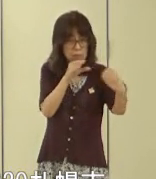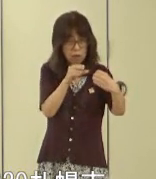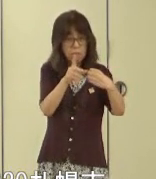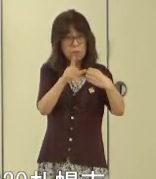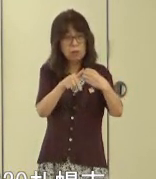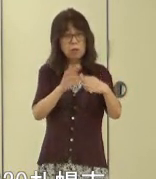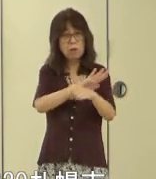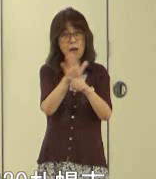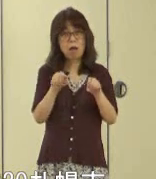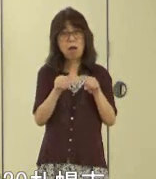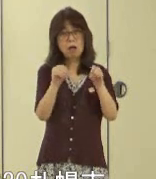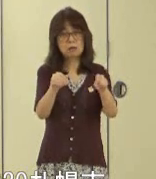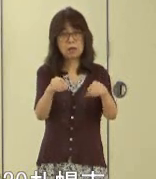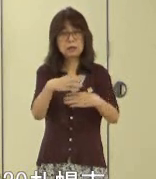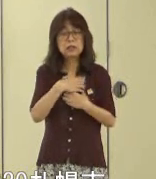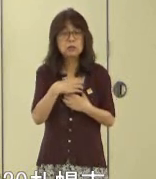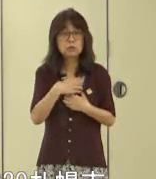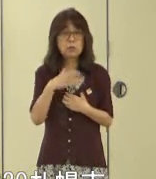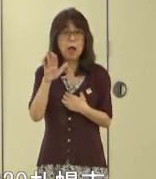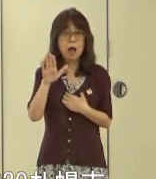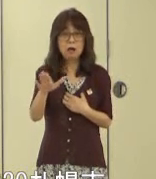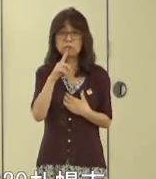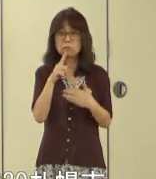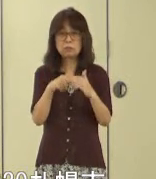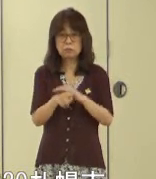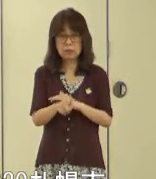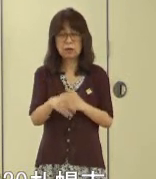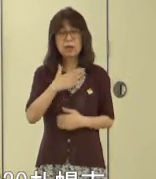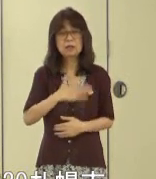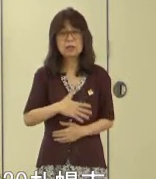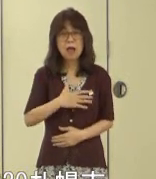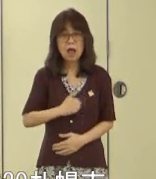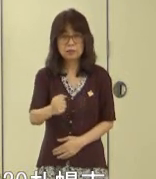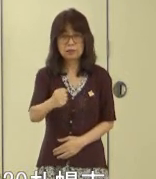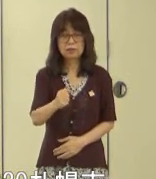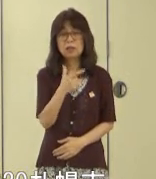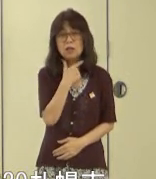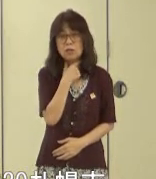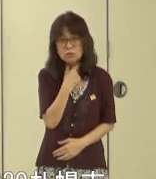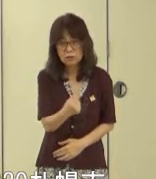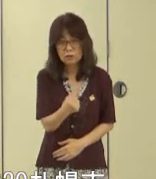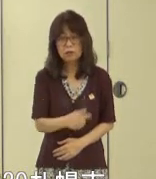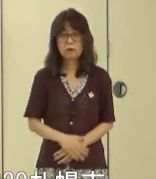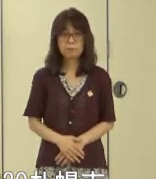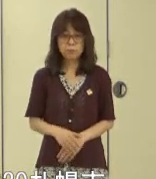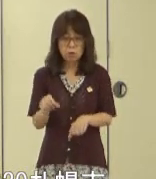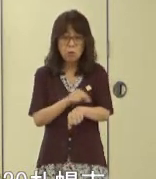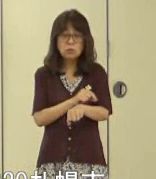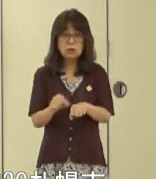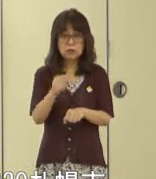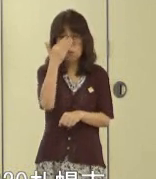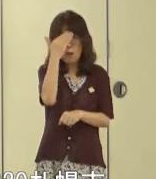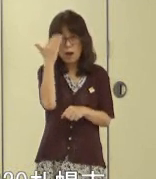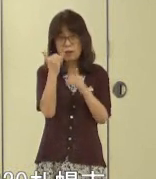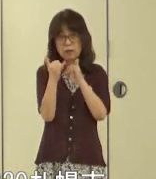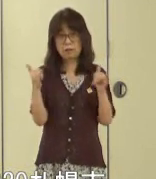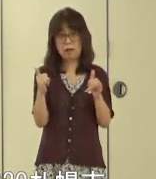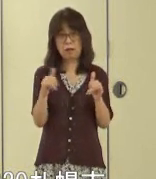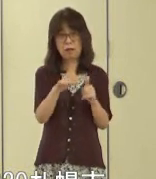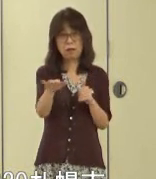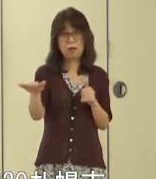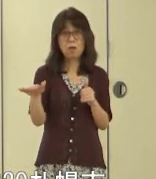念があると、リスクがあるということをご理解をいただきたいというふうに思います。特に若い方については